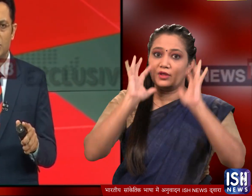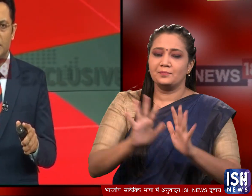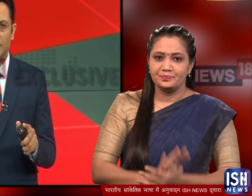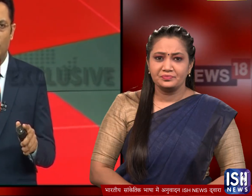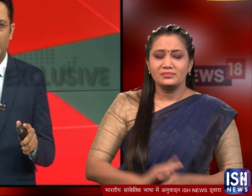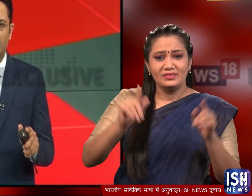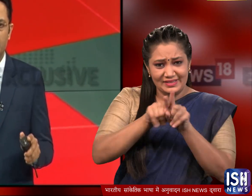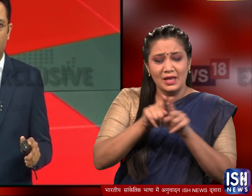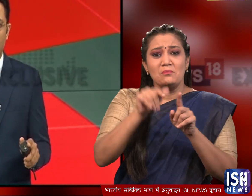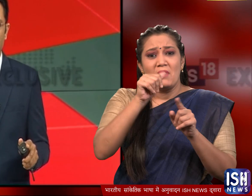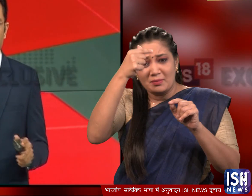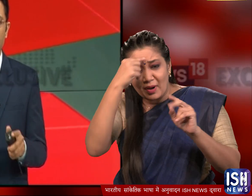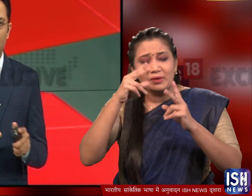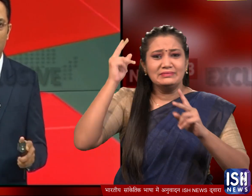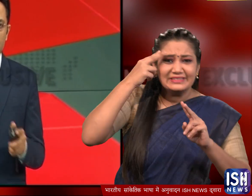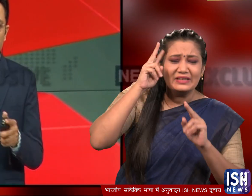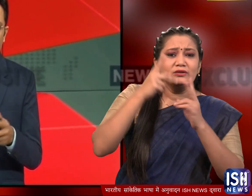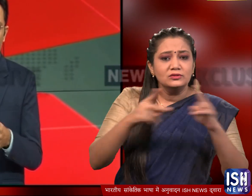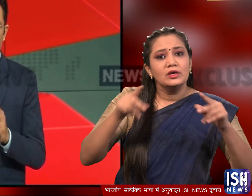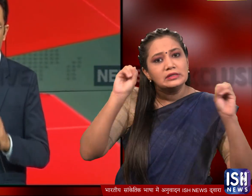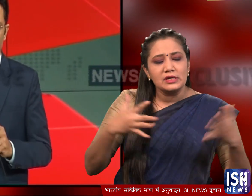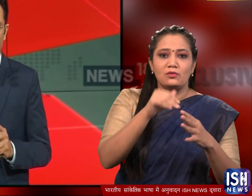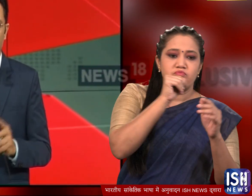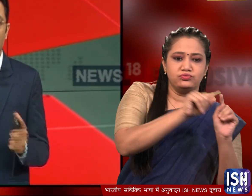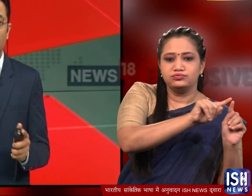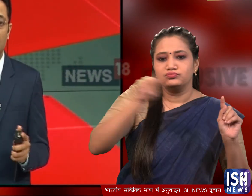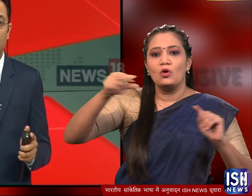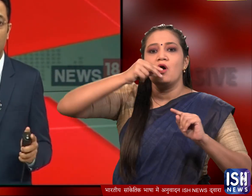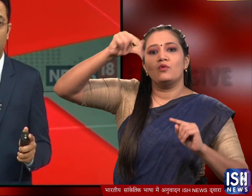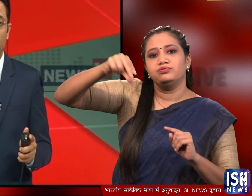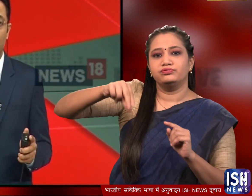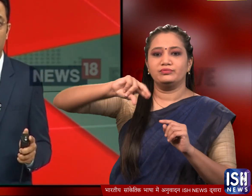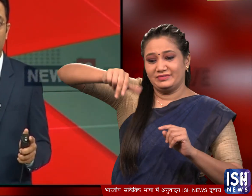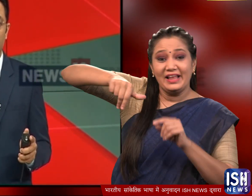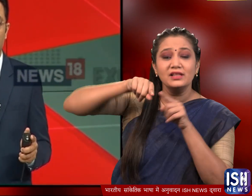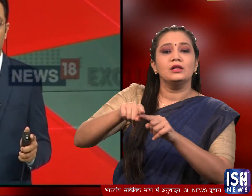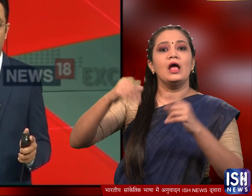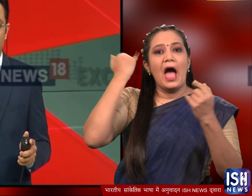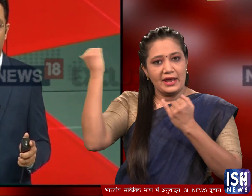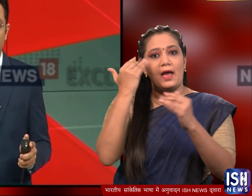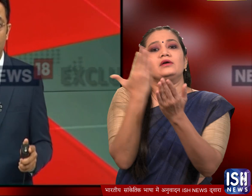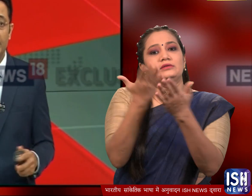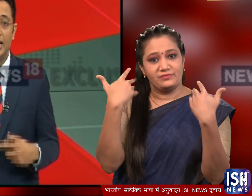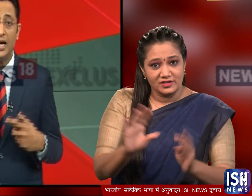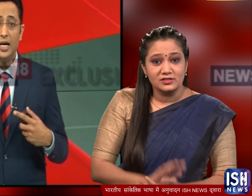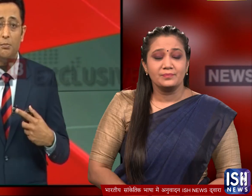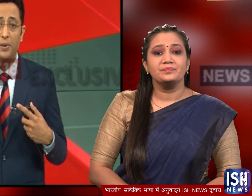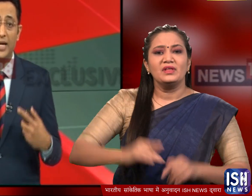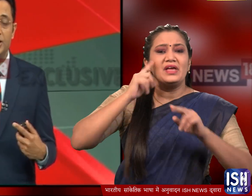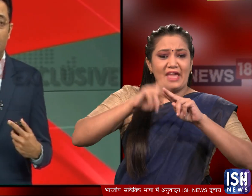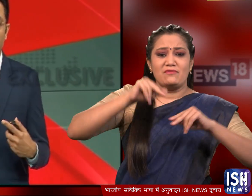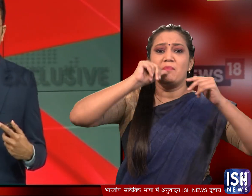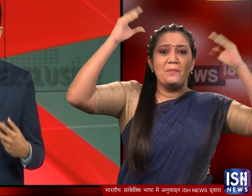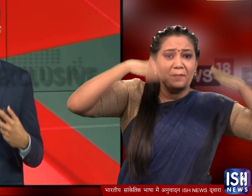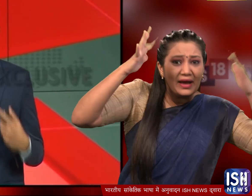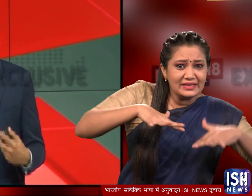संकट को समझते हुए केंद्र सरकार ने जल से नल योजना शुरू की है। हर घर तक नल का पानी पहुंचाने का अभियान चलाया जा रहा है। लेकिन अगर हम